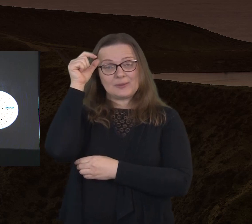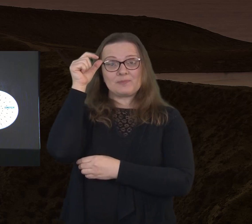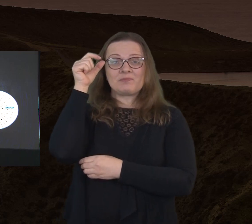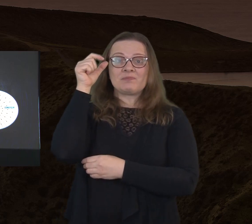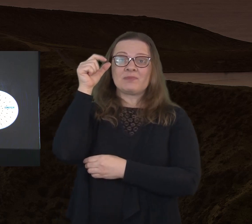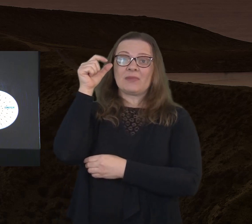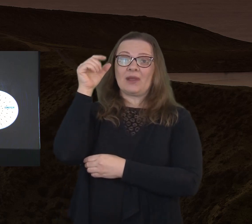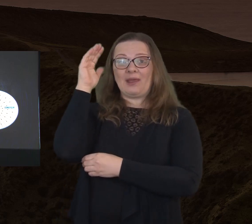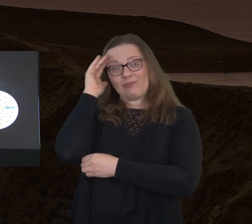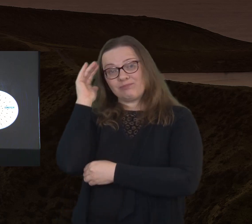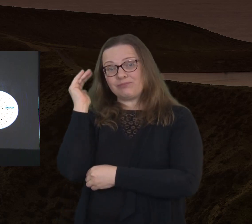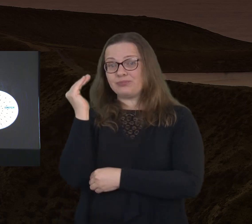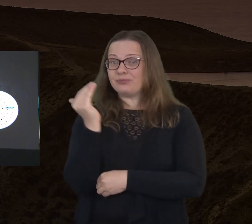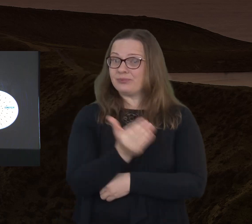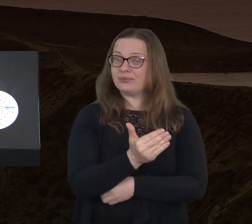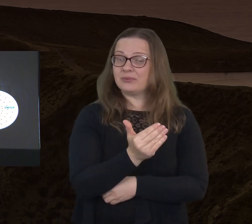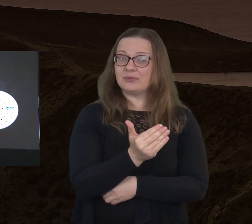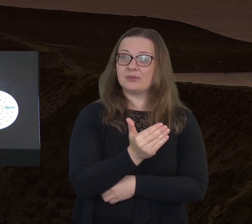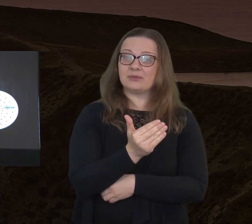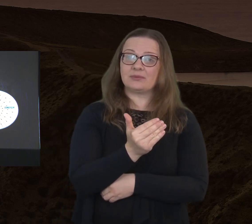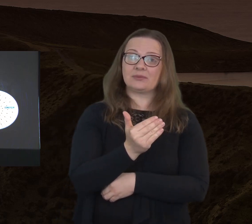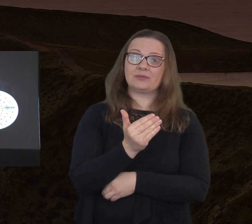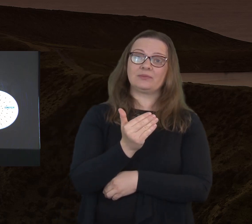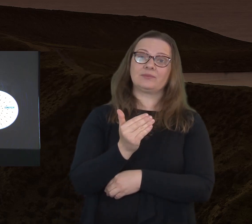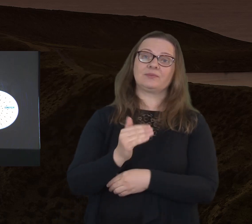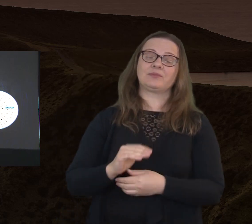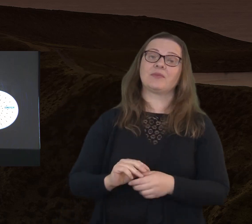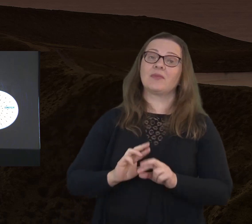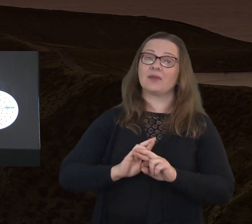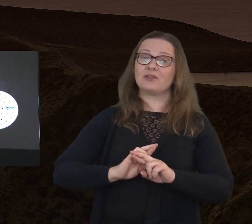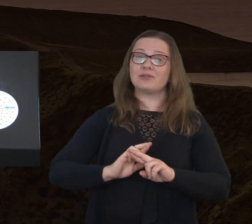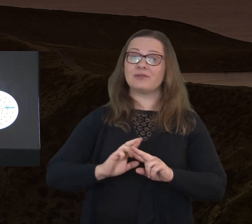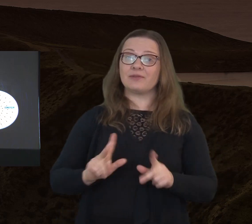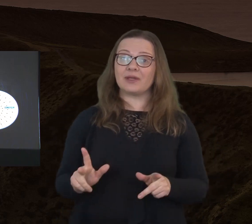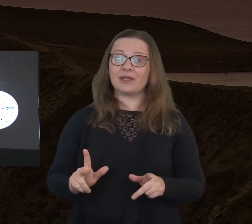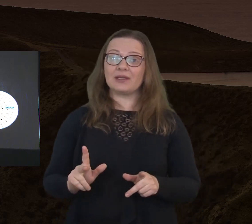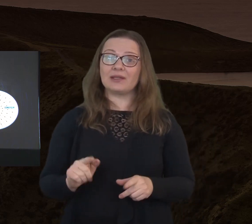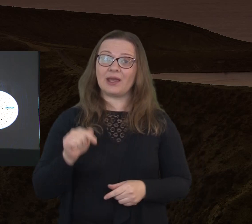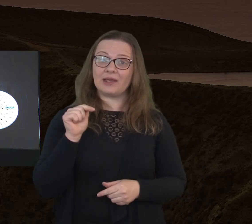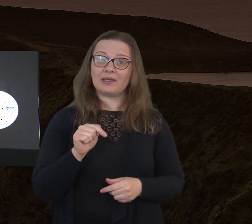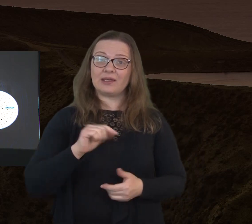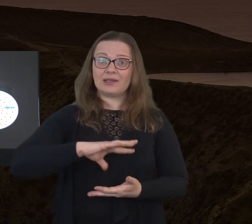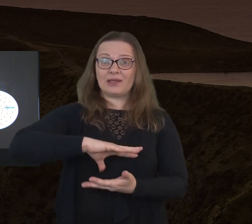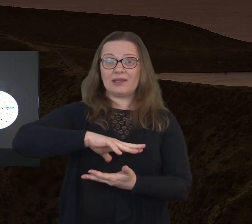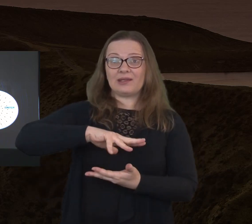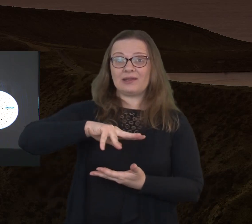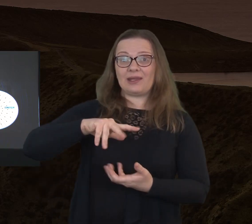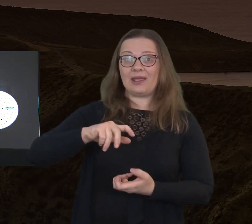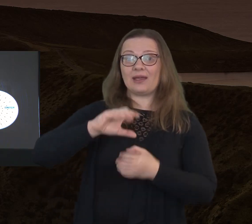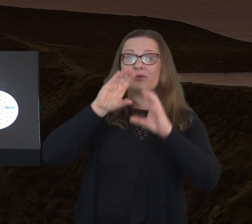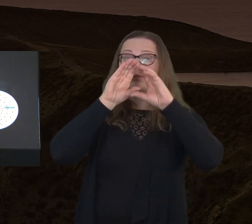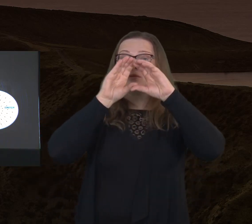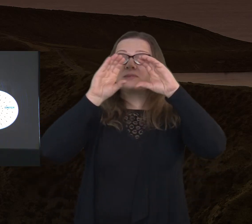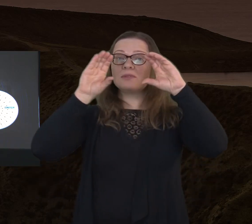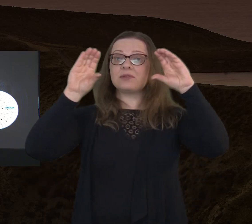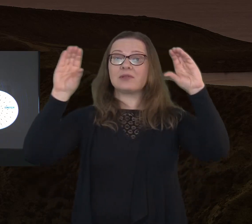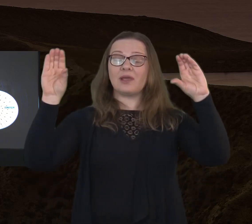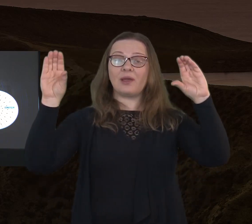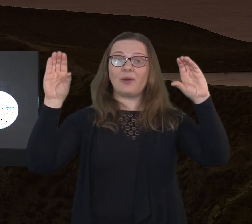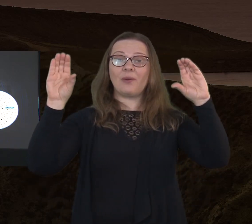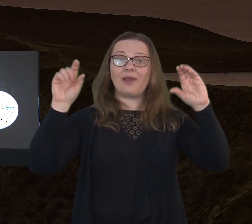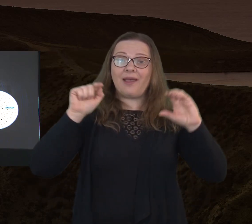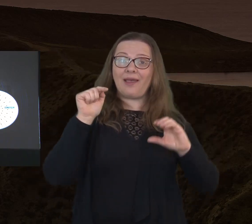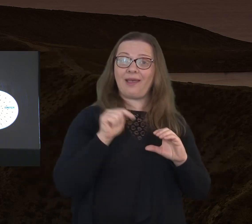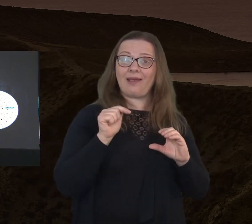criação, não no céu onde Deus está, mas na terra e nas regiões celestes,